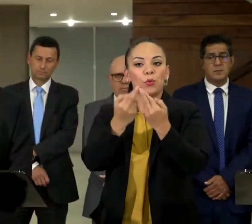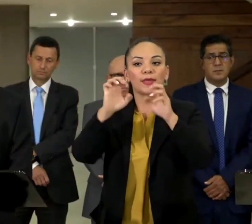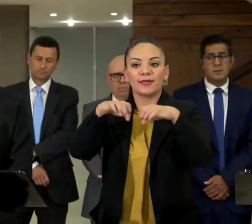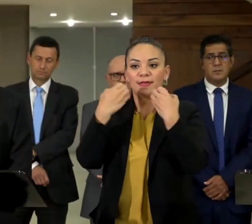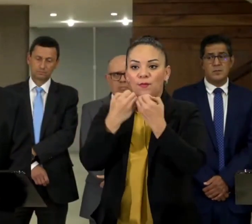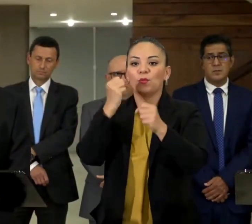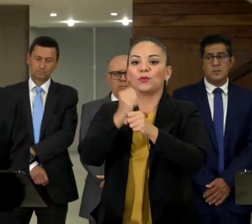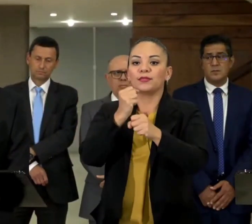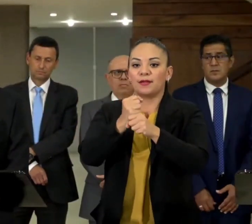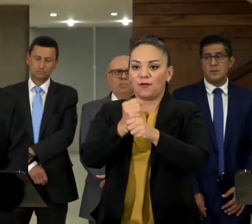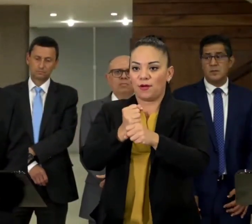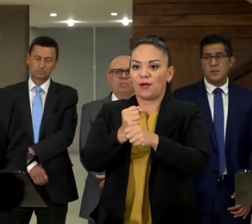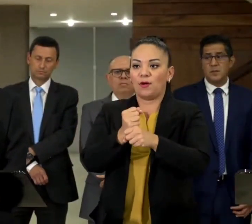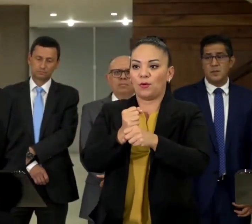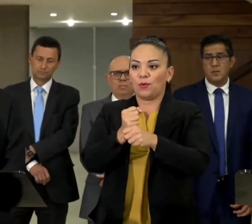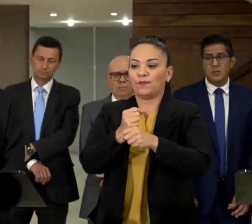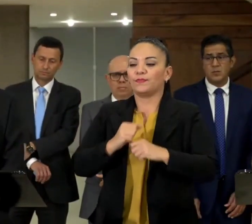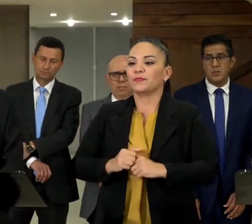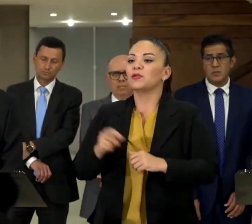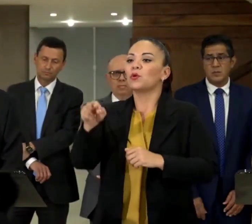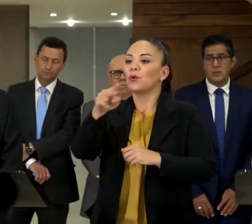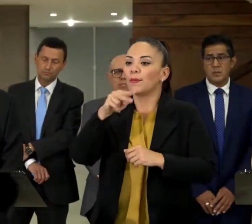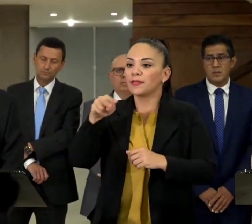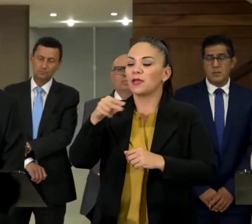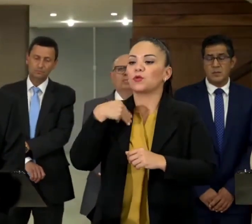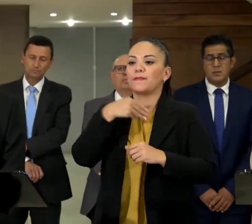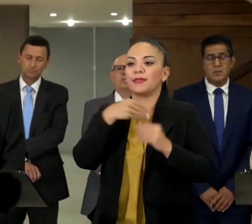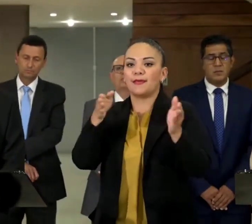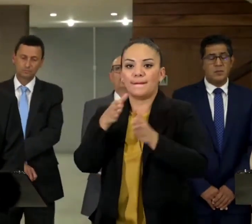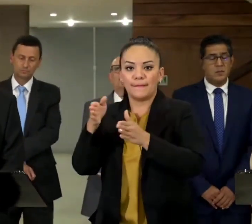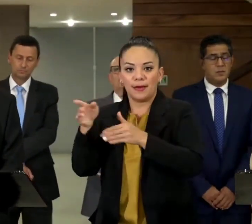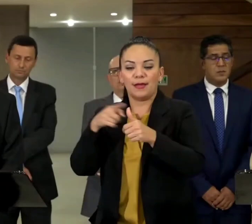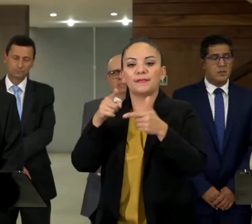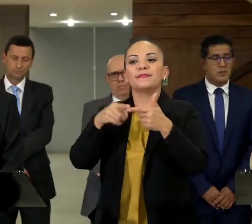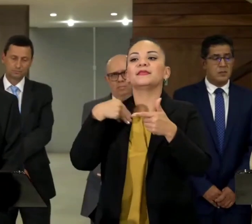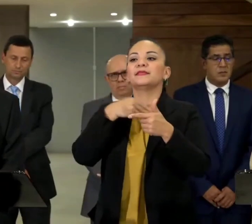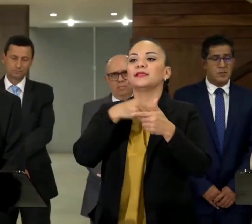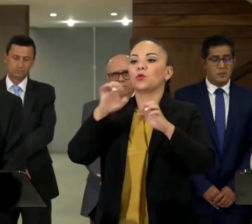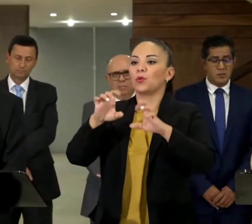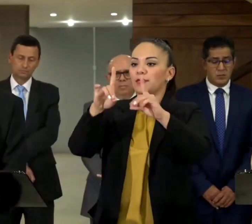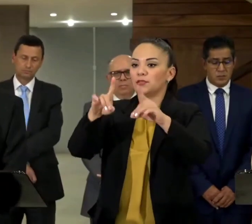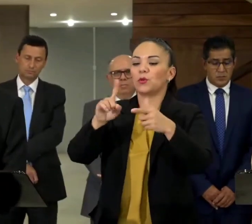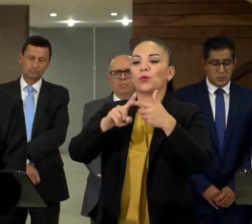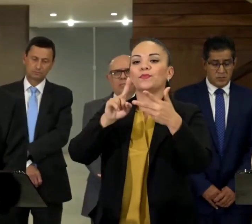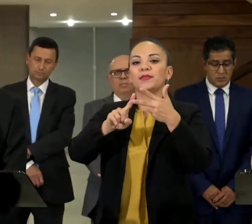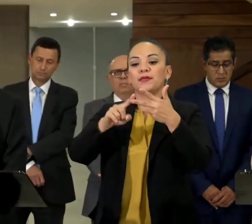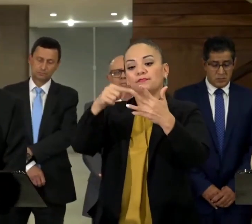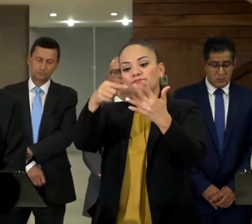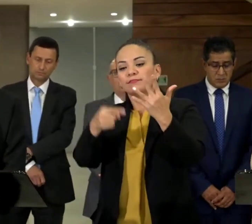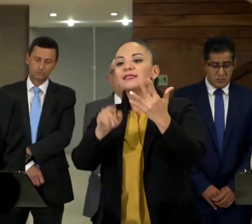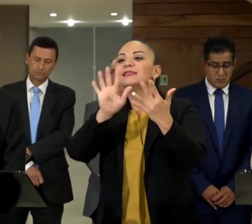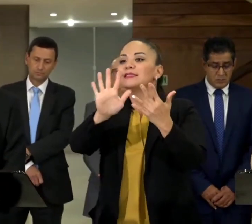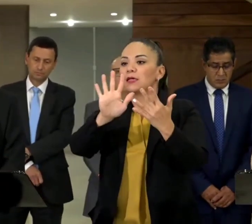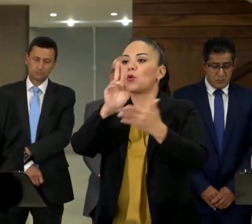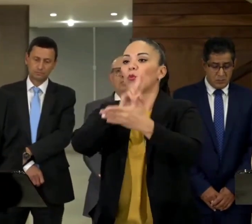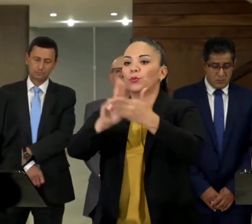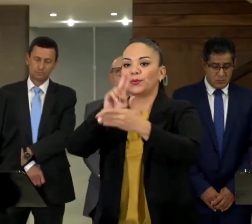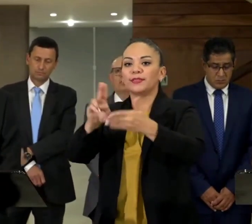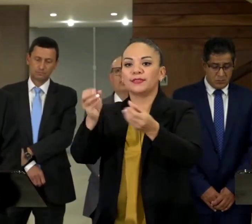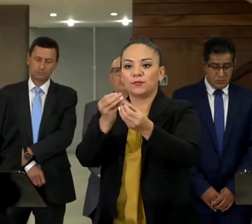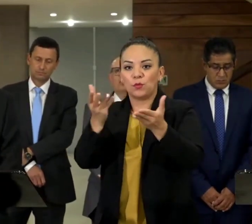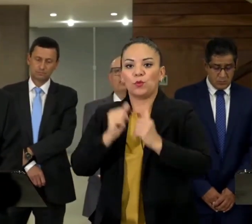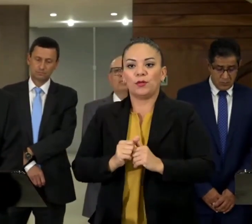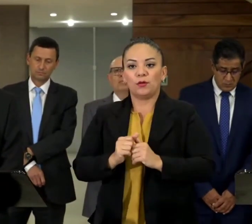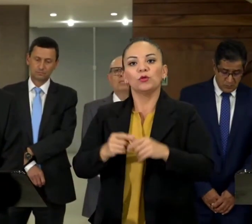trabajo definido entre compañeros del Mideplan, del Ministerio de Educación y de las 5 universidades públicas,